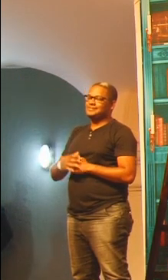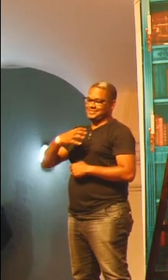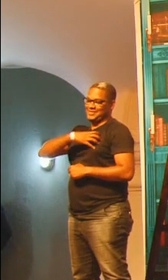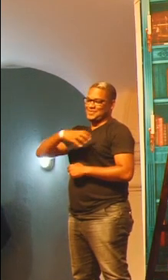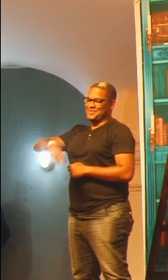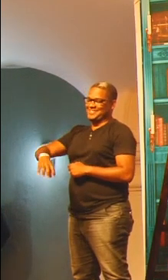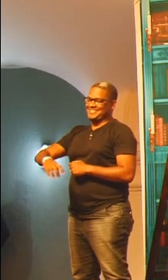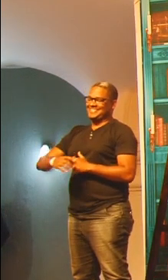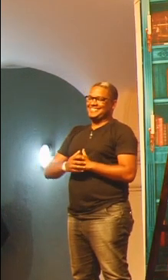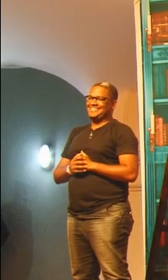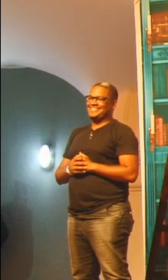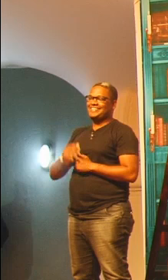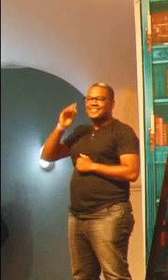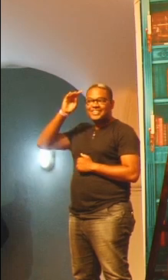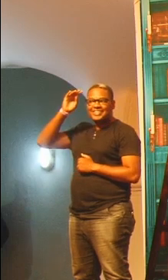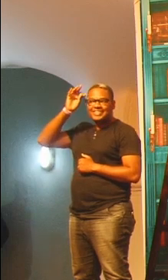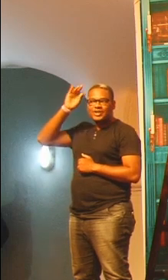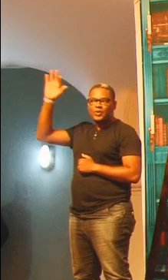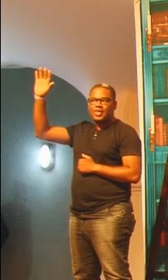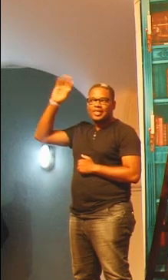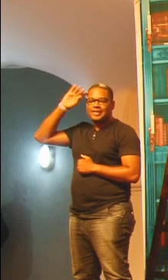Salvador. Teoria.